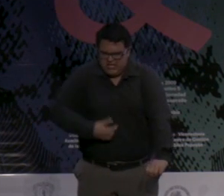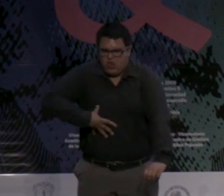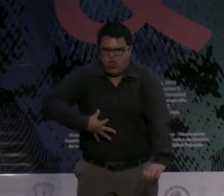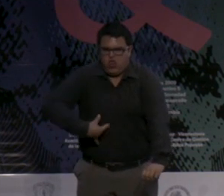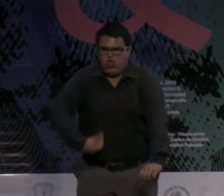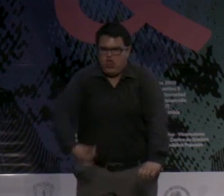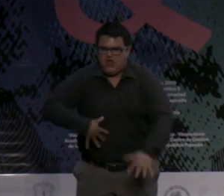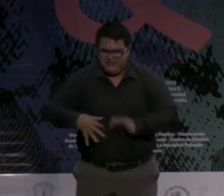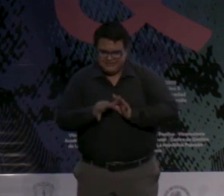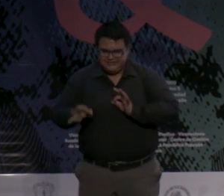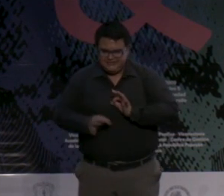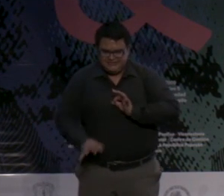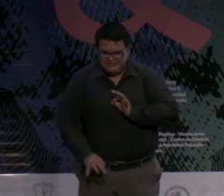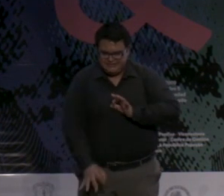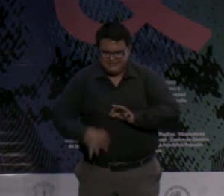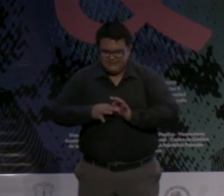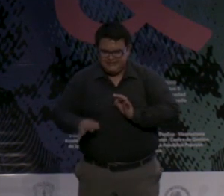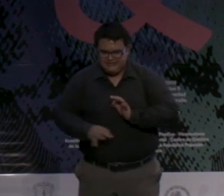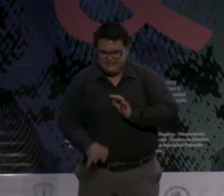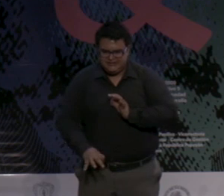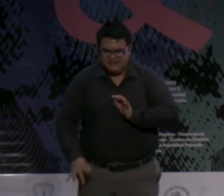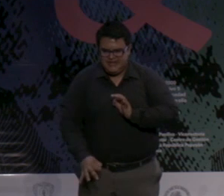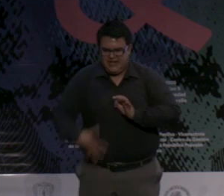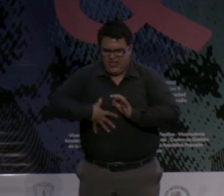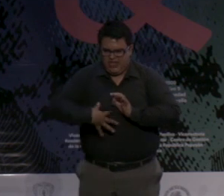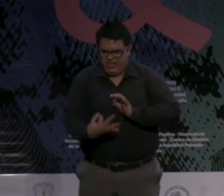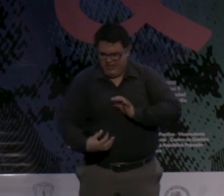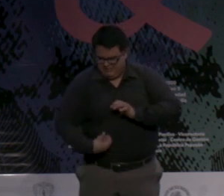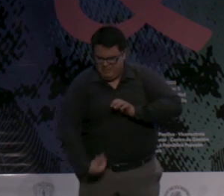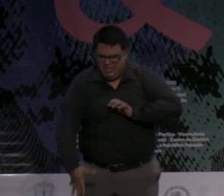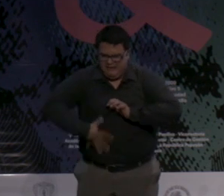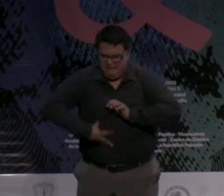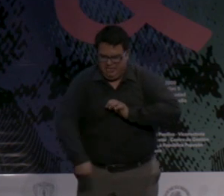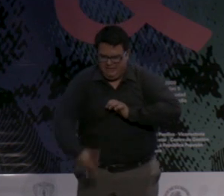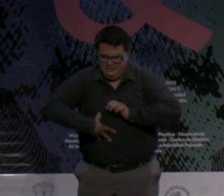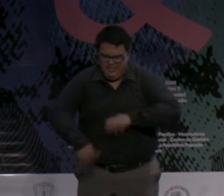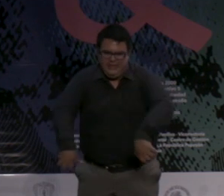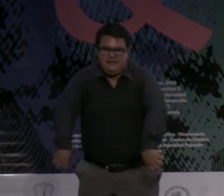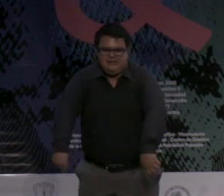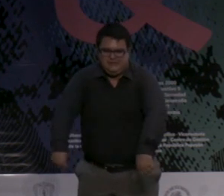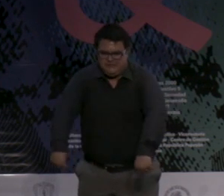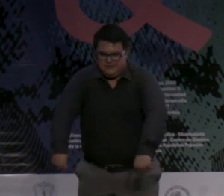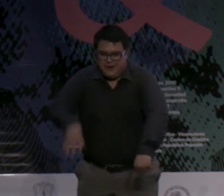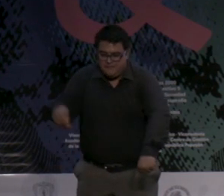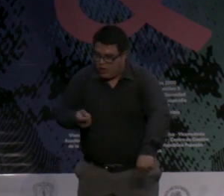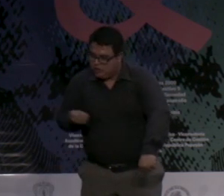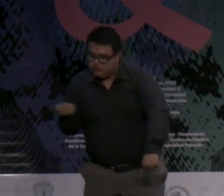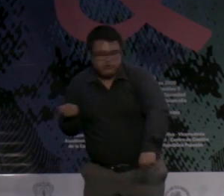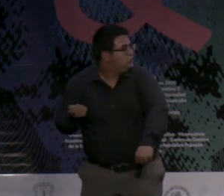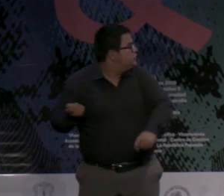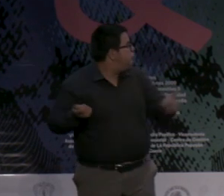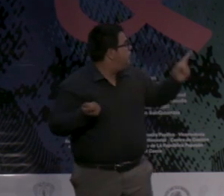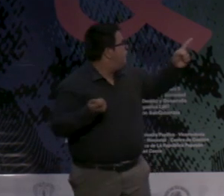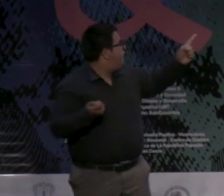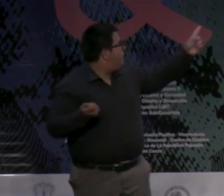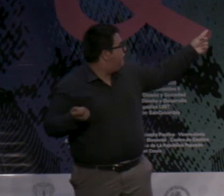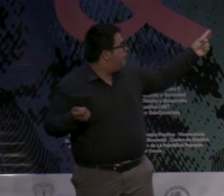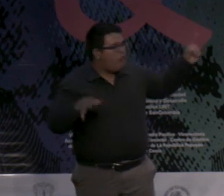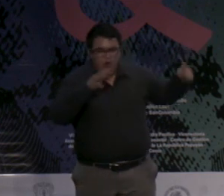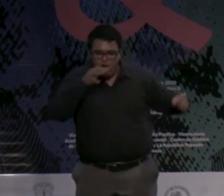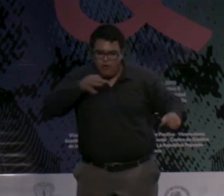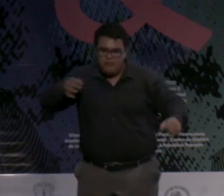que al lado está la jabalina que lo ha herido y al lado está lo que parece ser el cazador que lo hirió, que